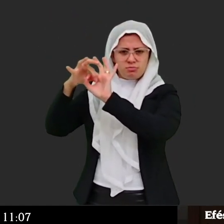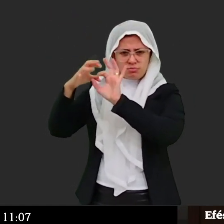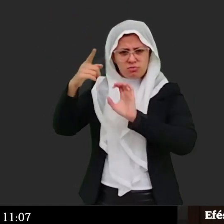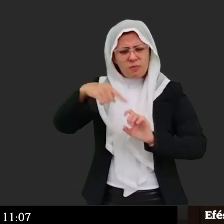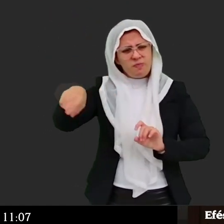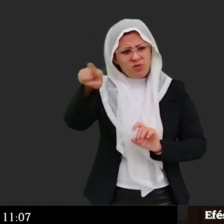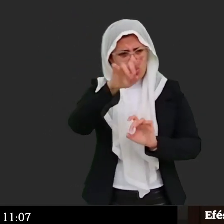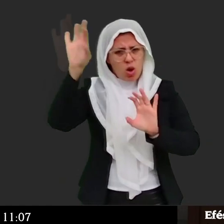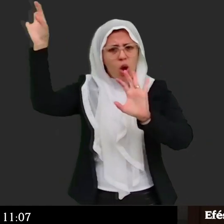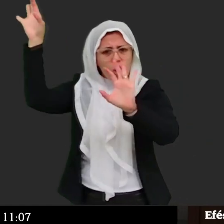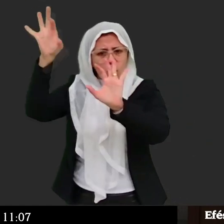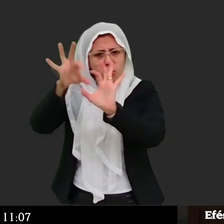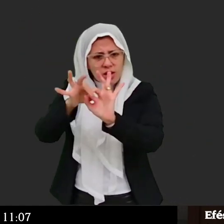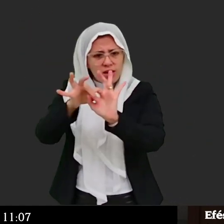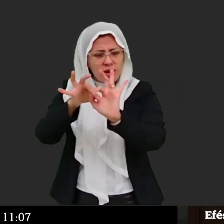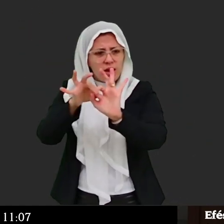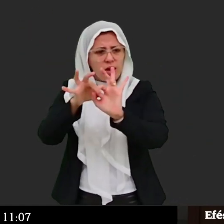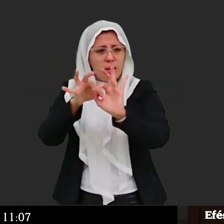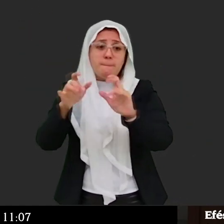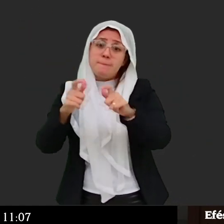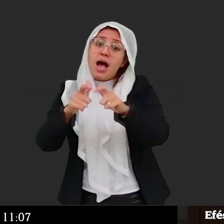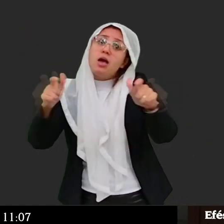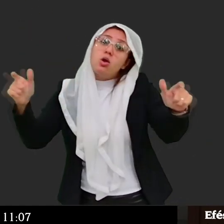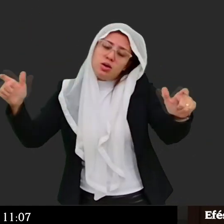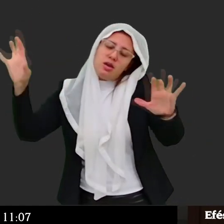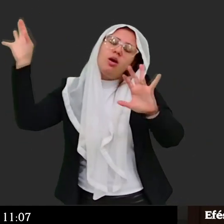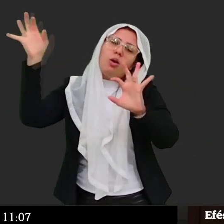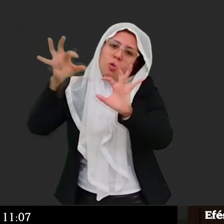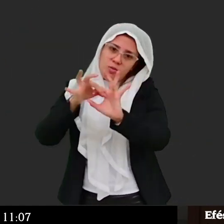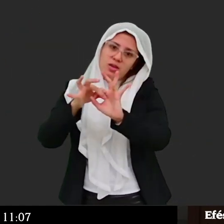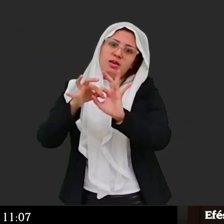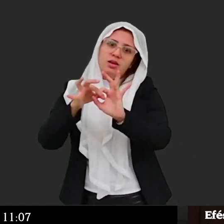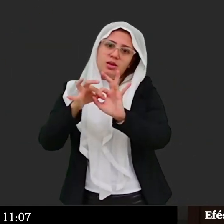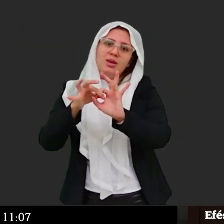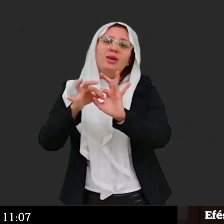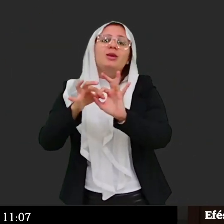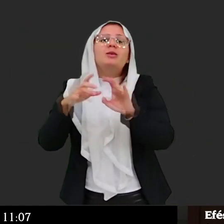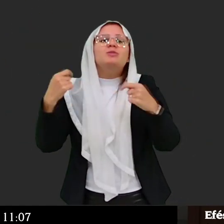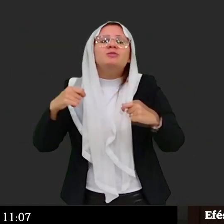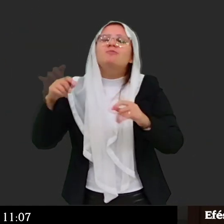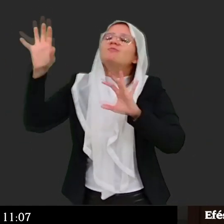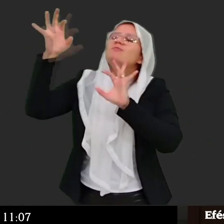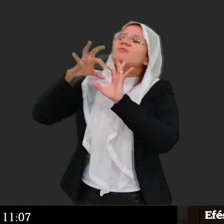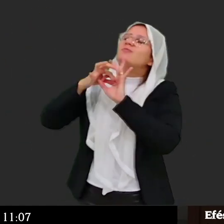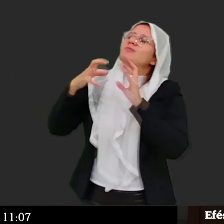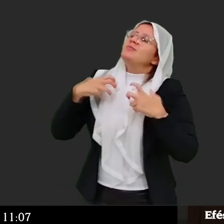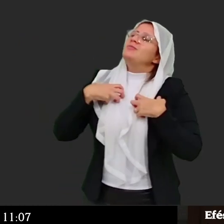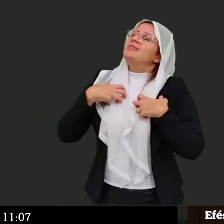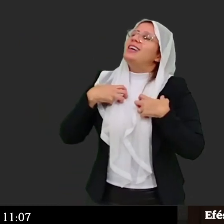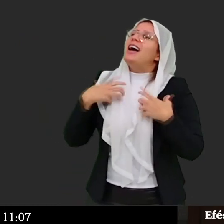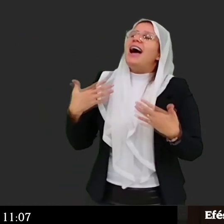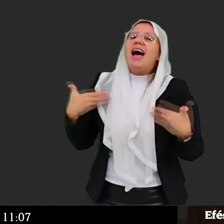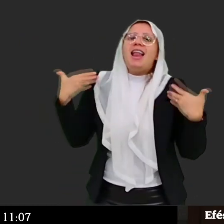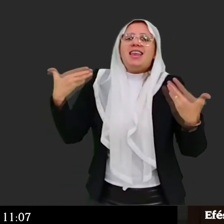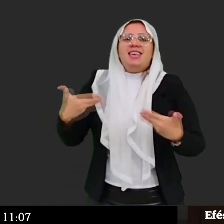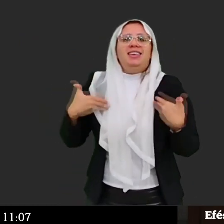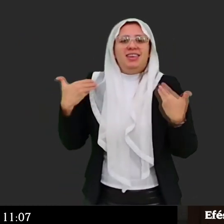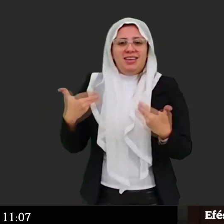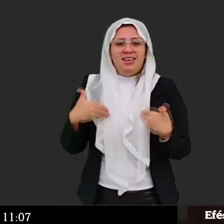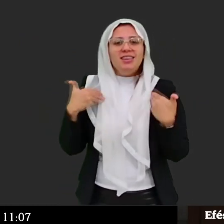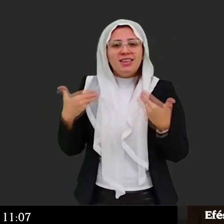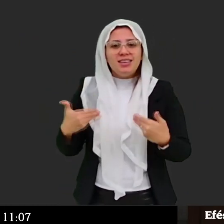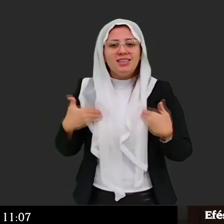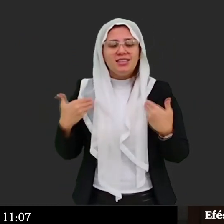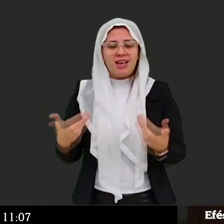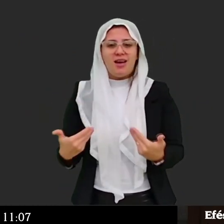estão, mas uma grande parte, houvesse uma alegria, um prazer. Por